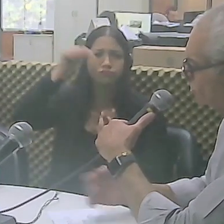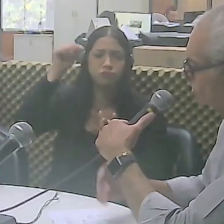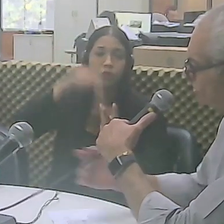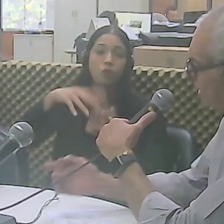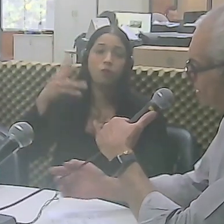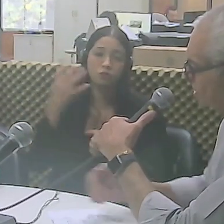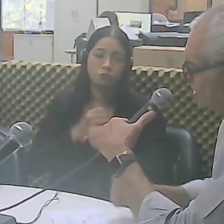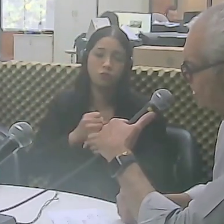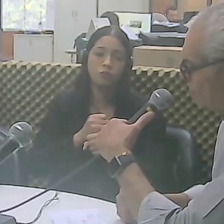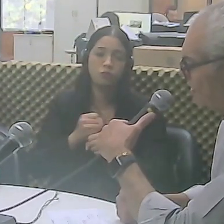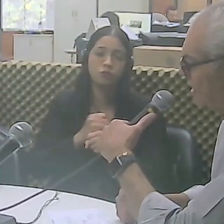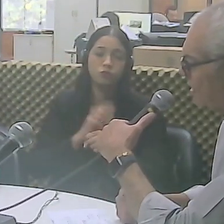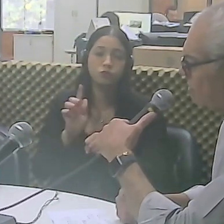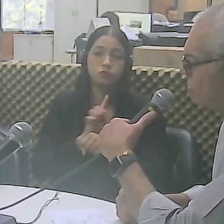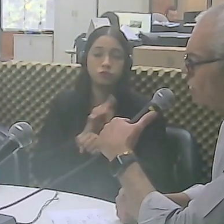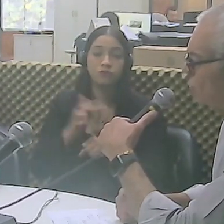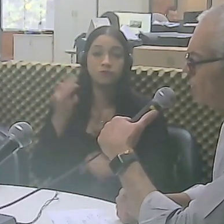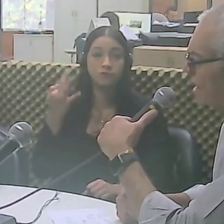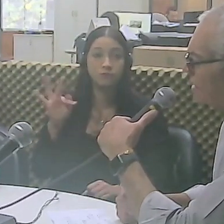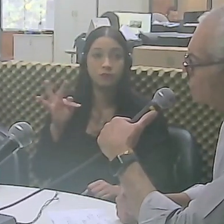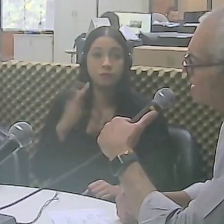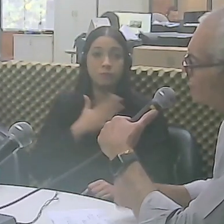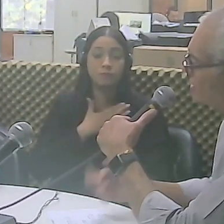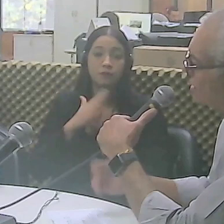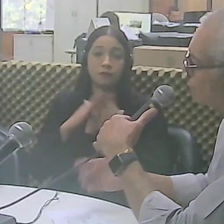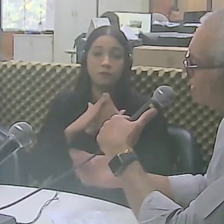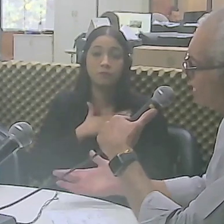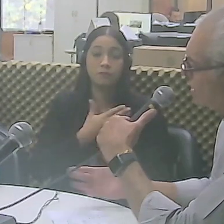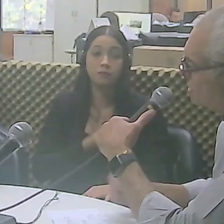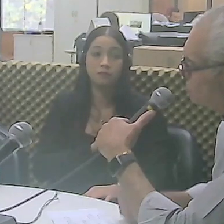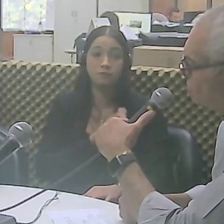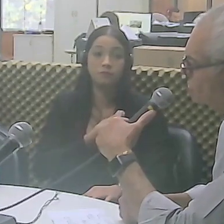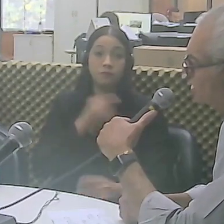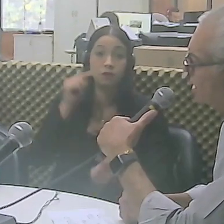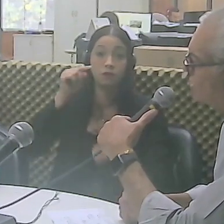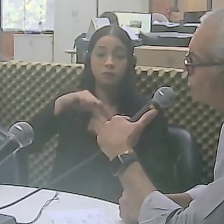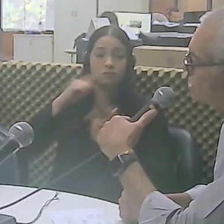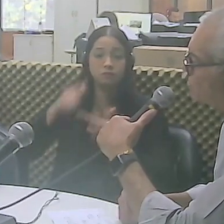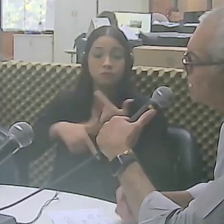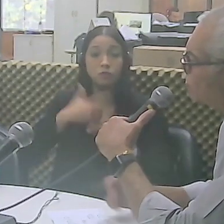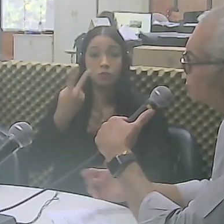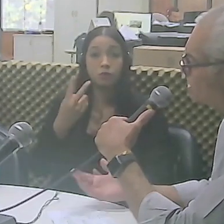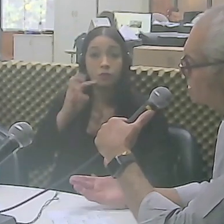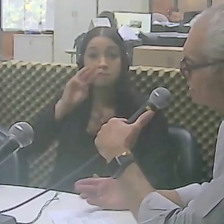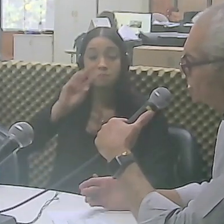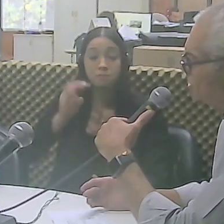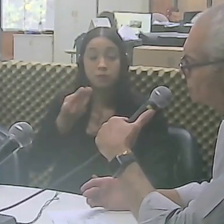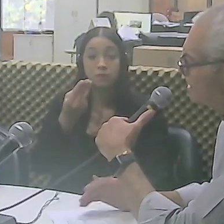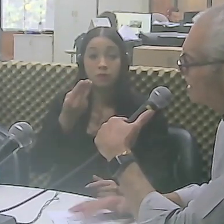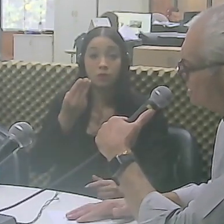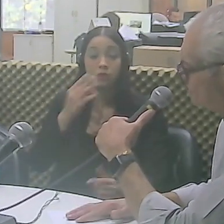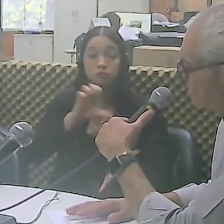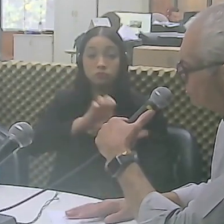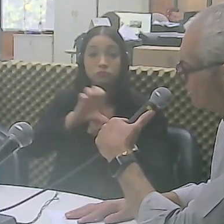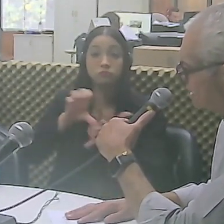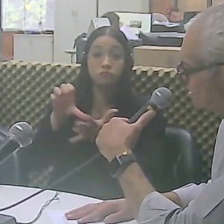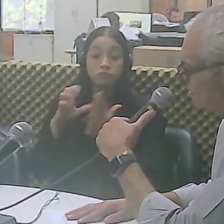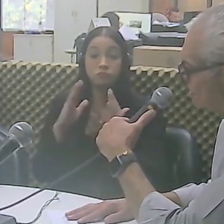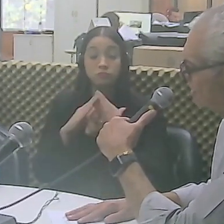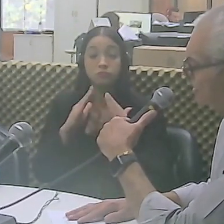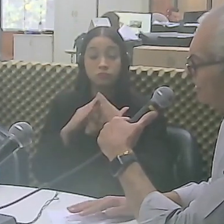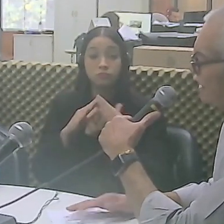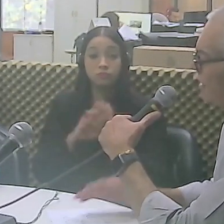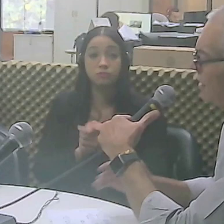4 anos dessa gestão federal, o Minha Casa Minha Vida ele tem uma meta de produzir aí 2 milhões de unidades